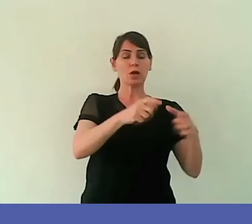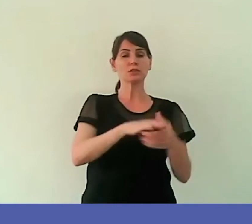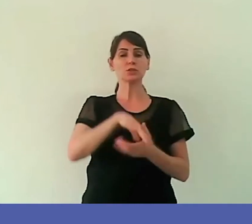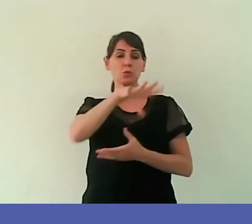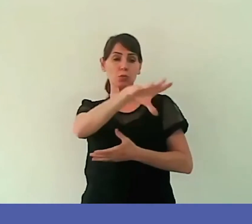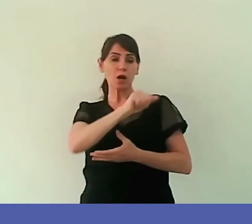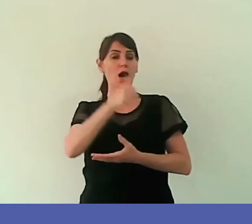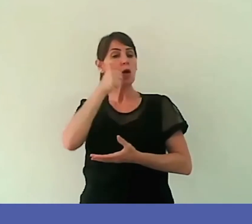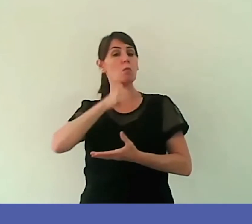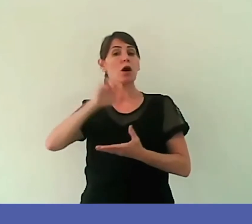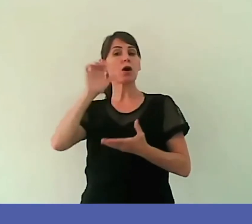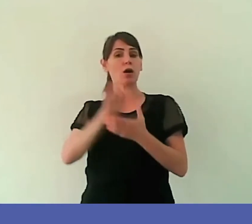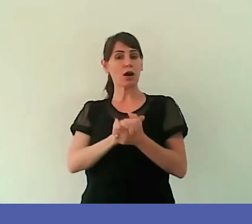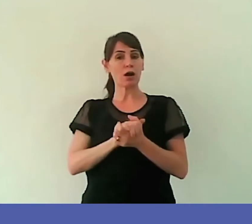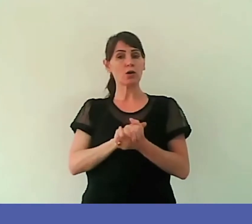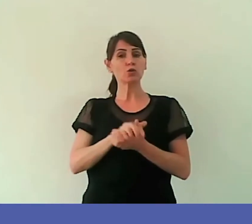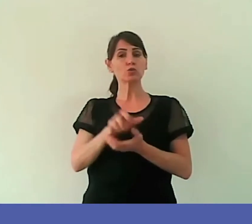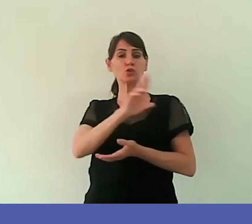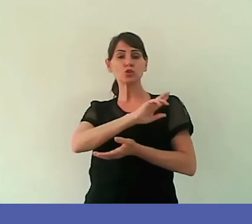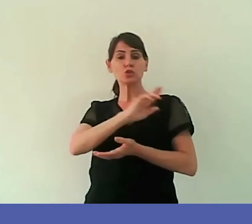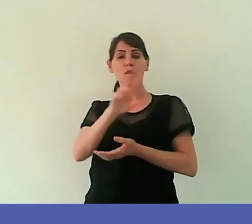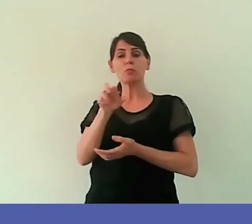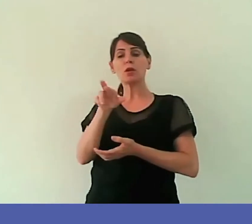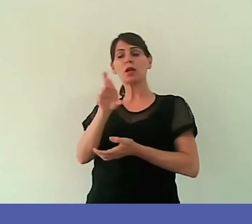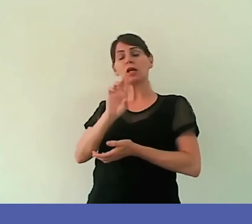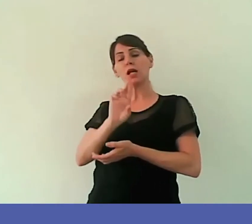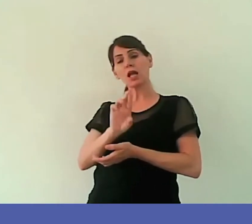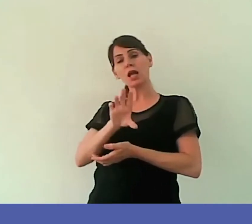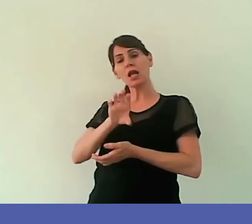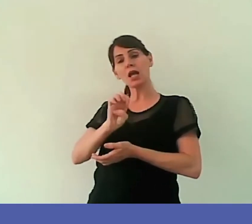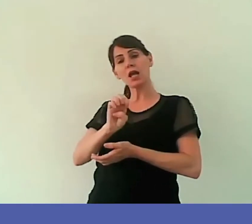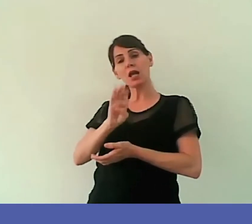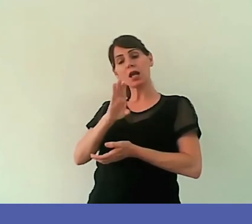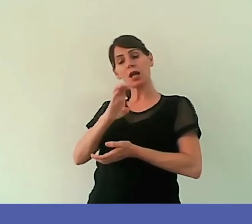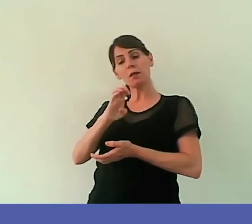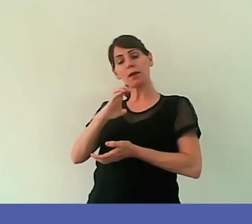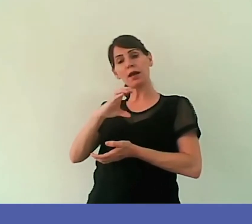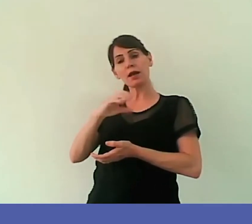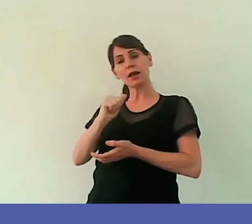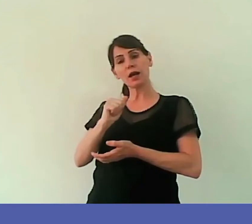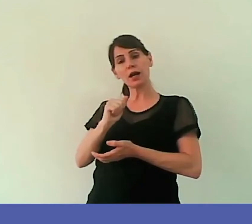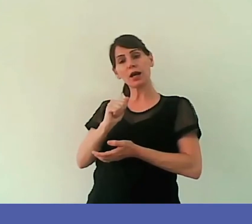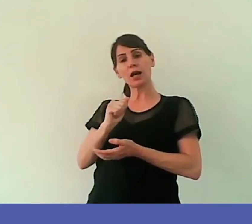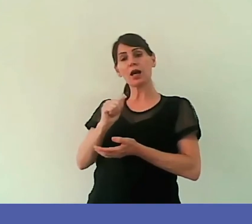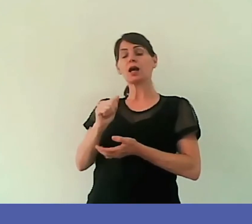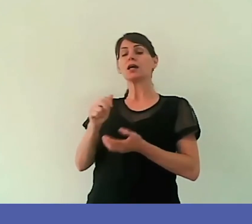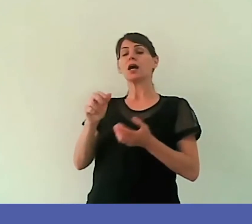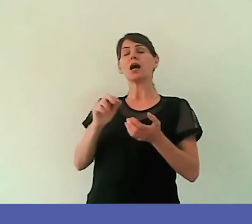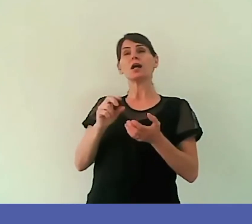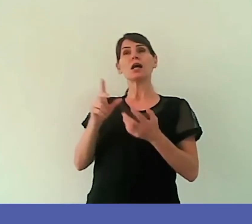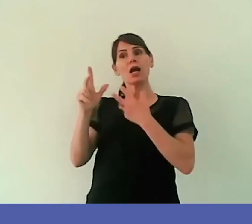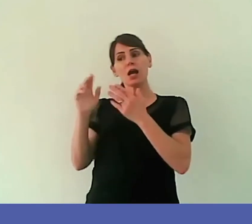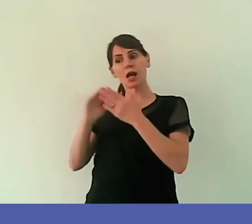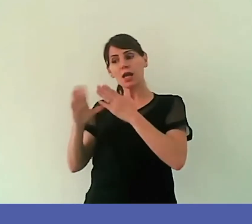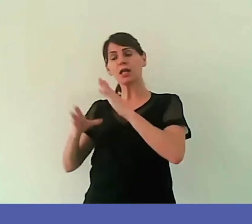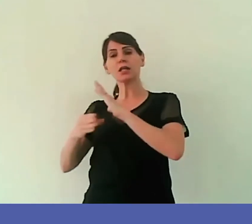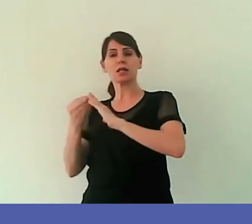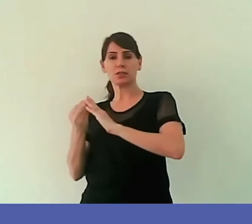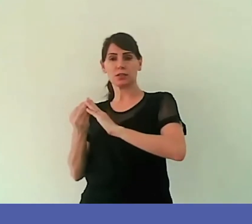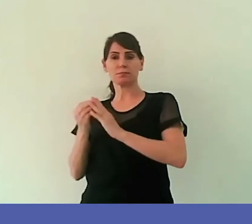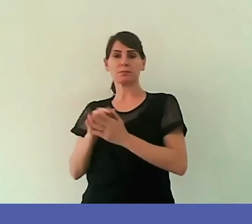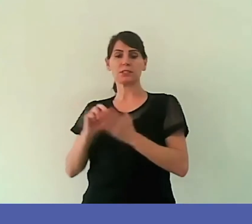a Rebeca. E essa Rebeca, irmãos, é a igreja. Foi preparado para isso, tá? Então vamos lá